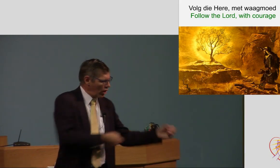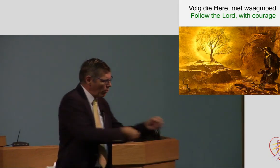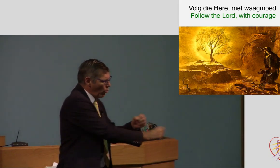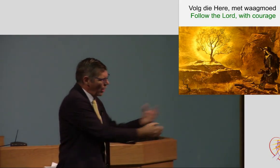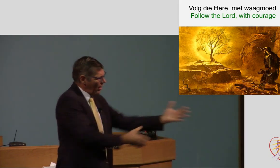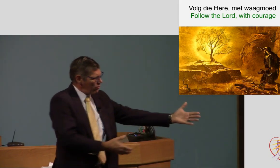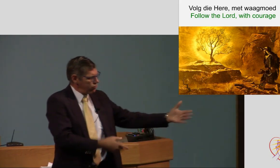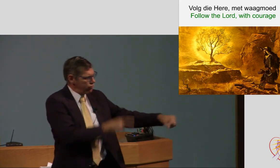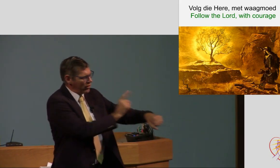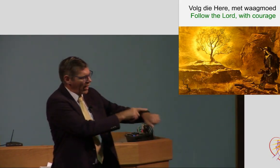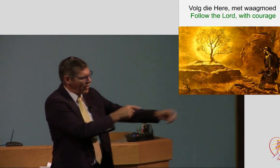gebore tyd